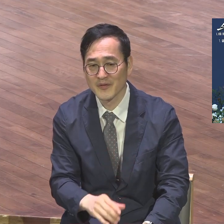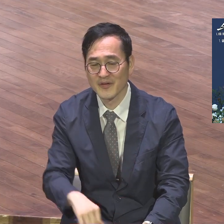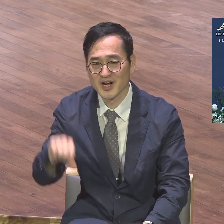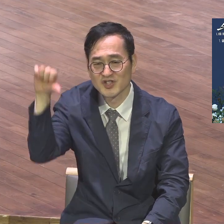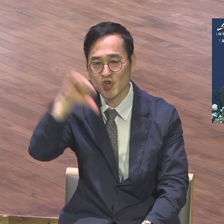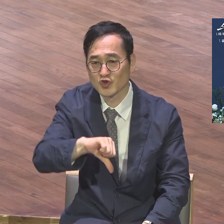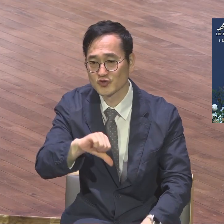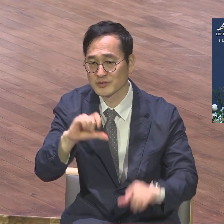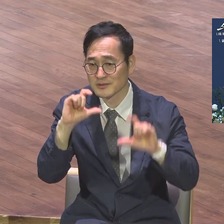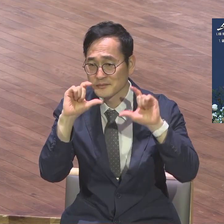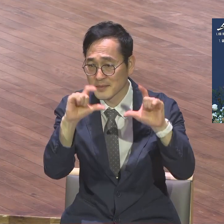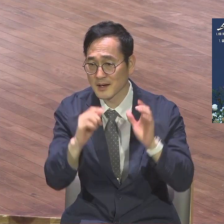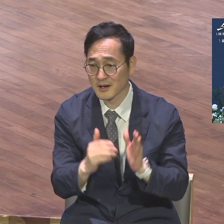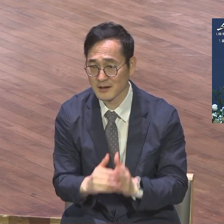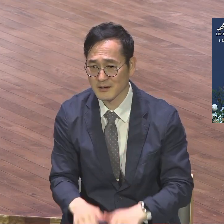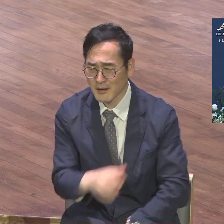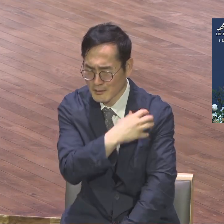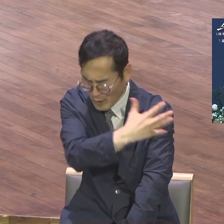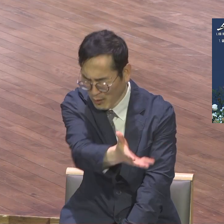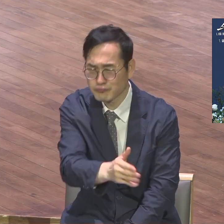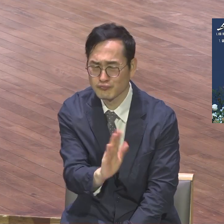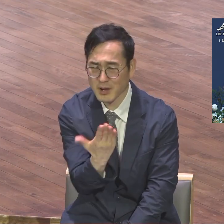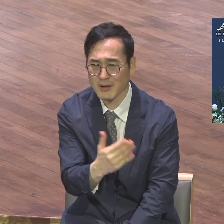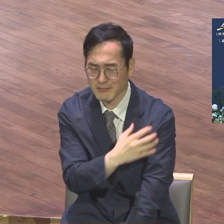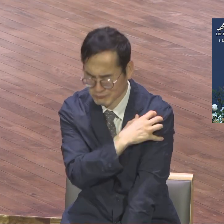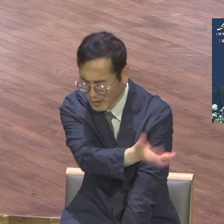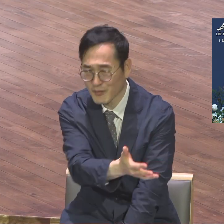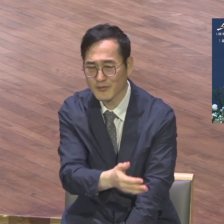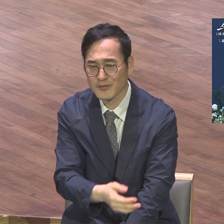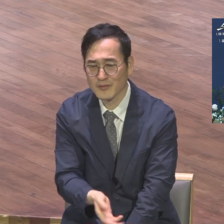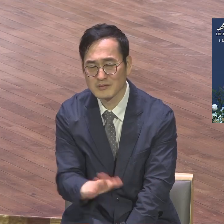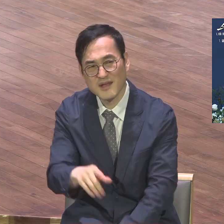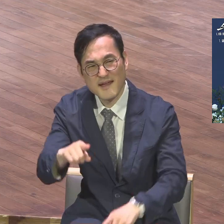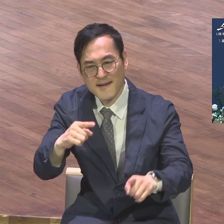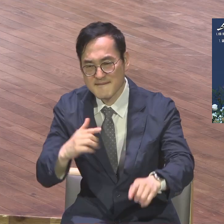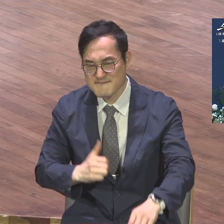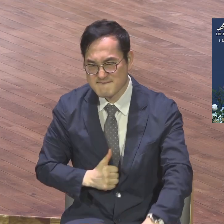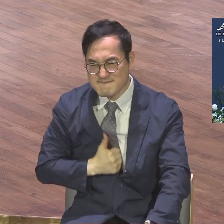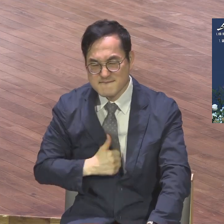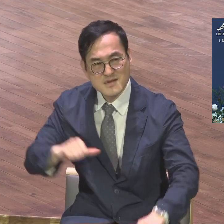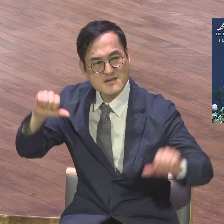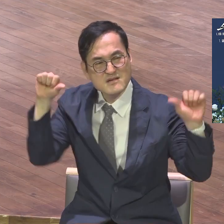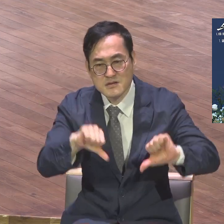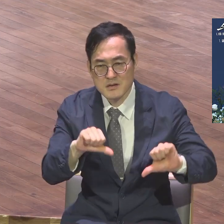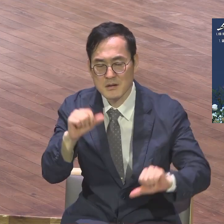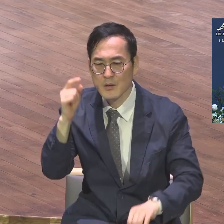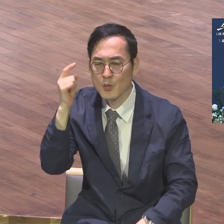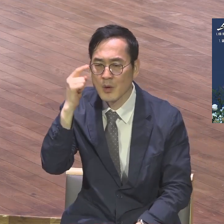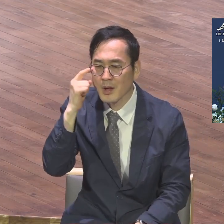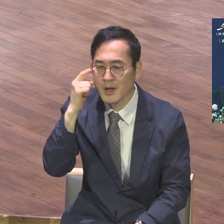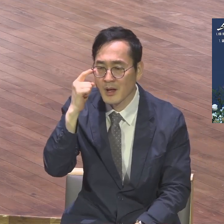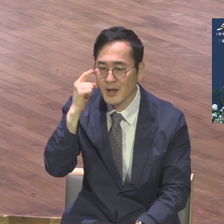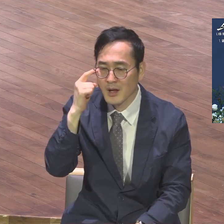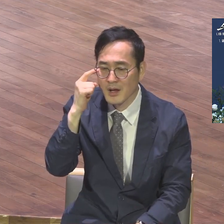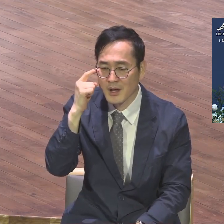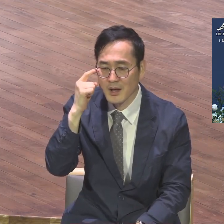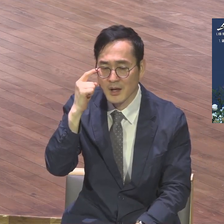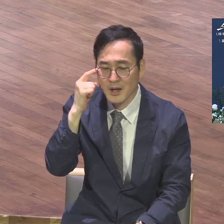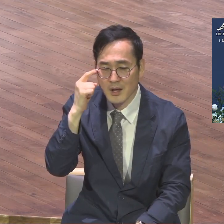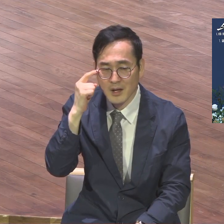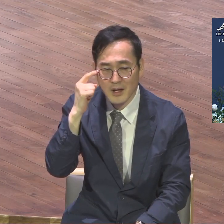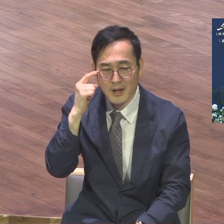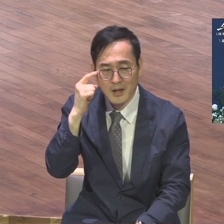못하리라. 그냥 놔둬도 될 나무를 이렇게 저주하실 이유가 어디